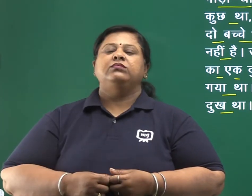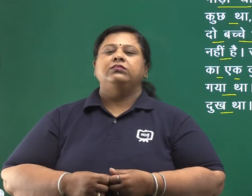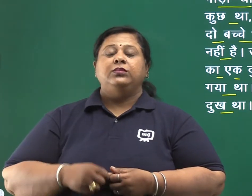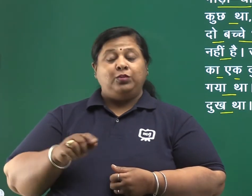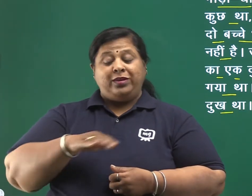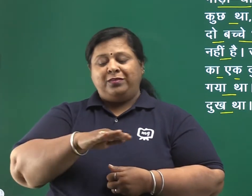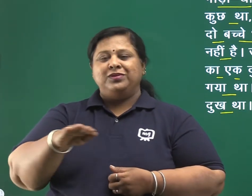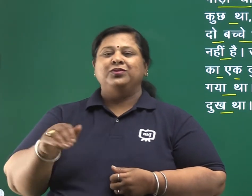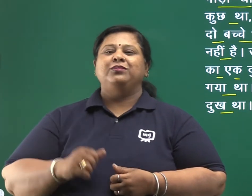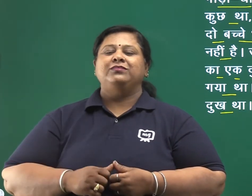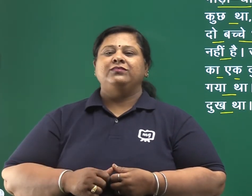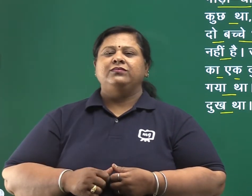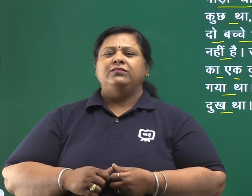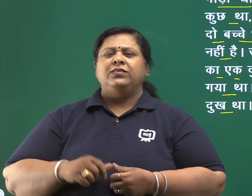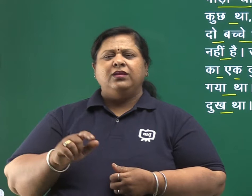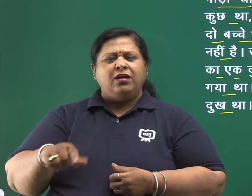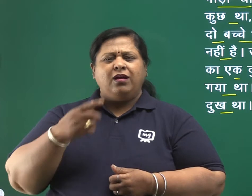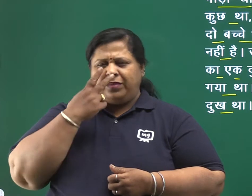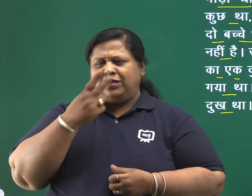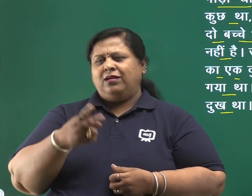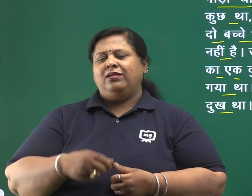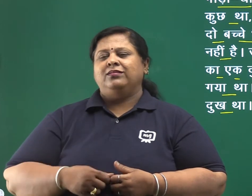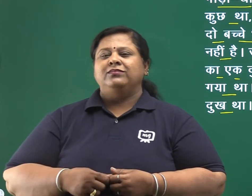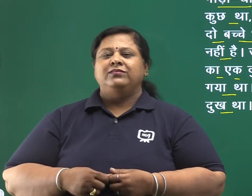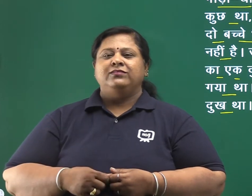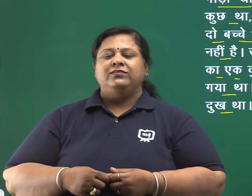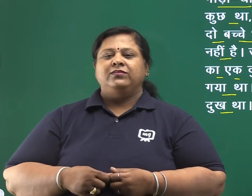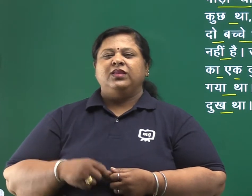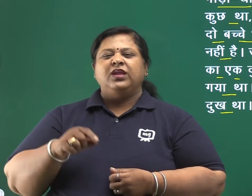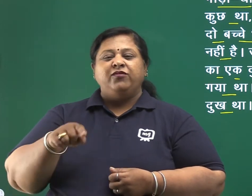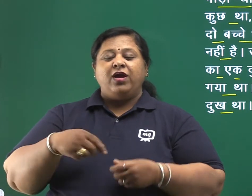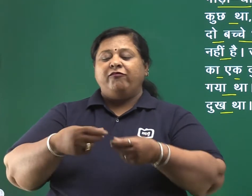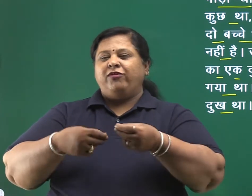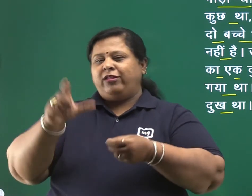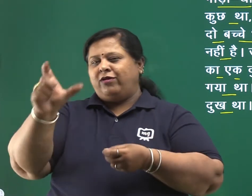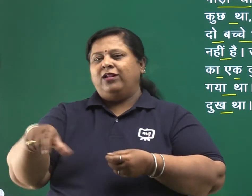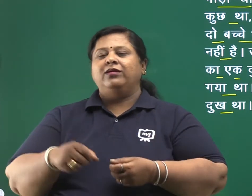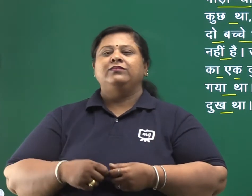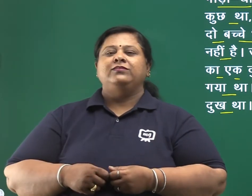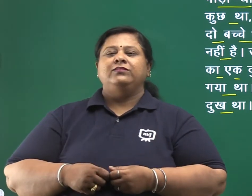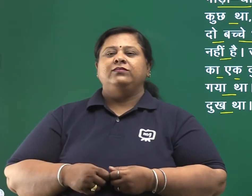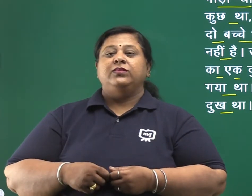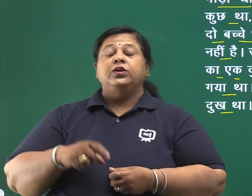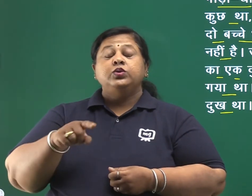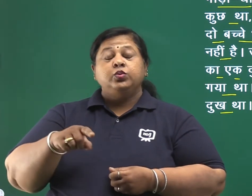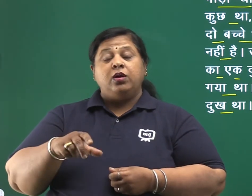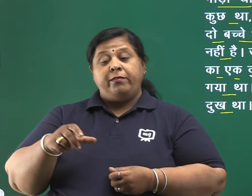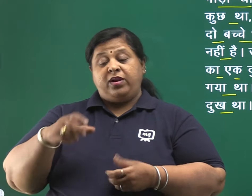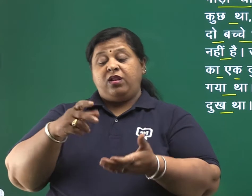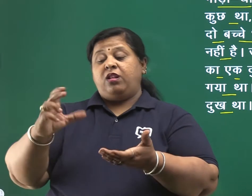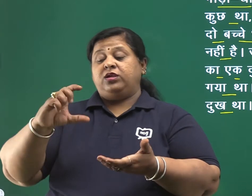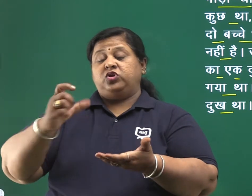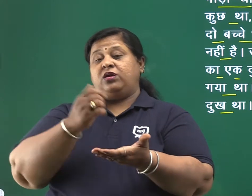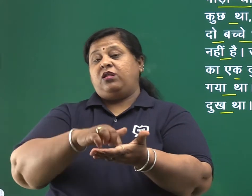तो प्यारे बच्चों, यहाँ हमने देखा कि वह फेरी वाला जो अपने नगर का